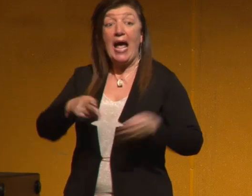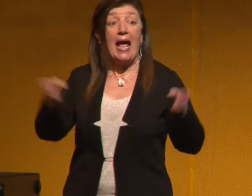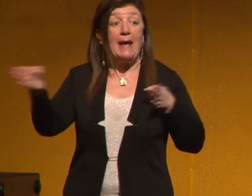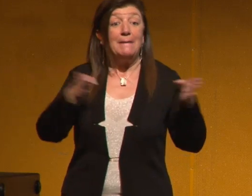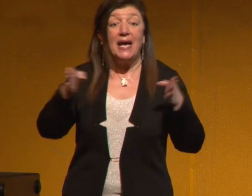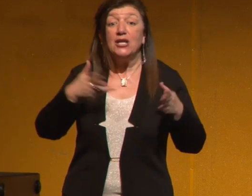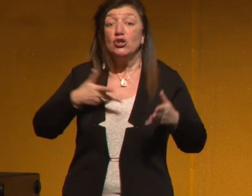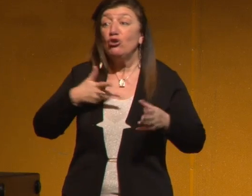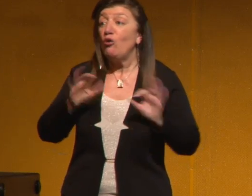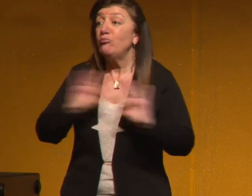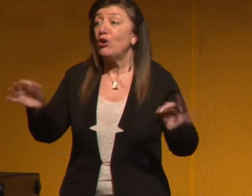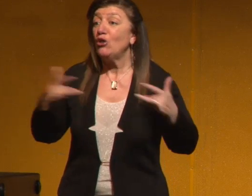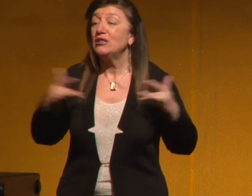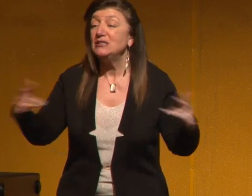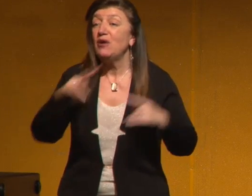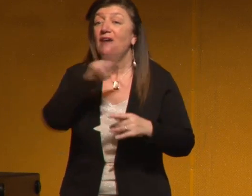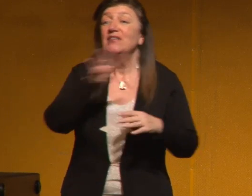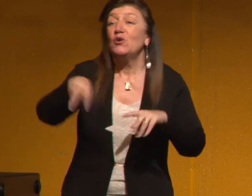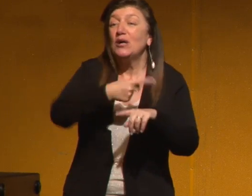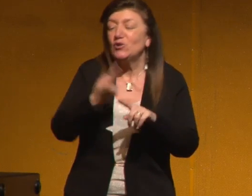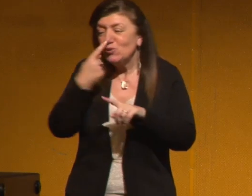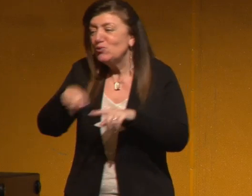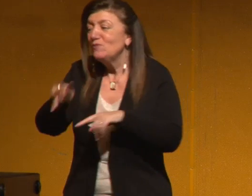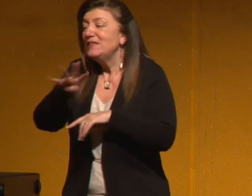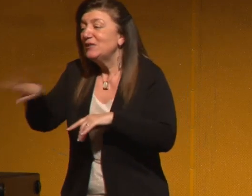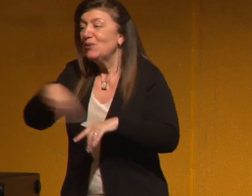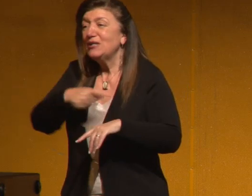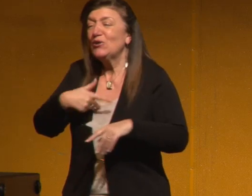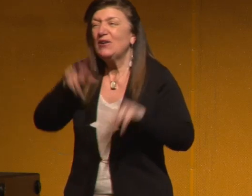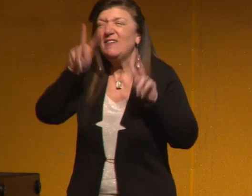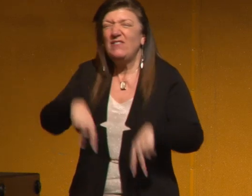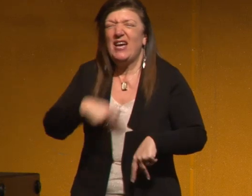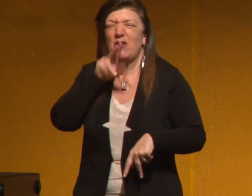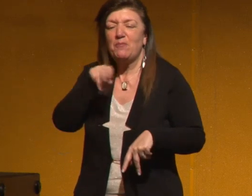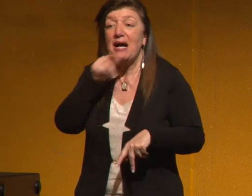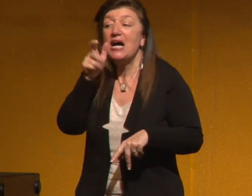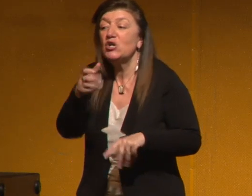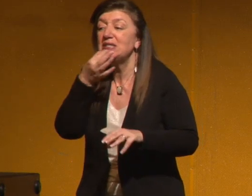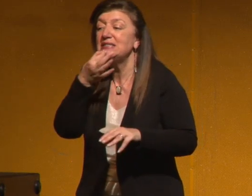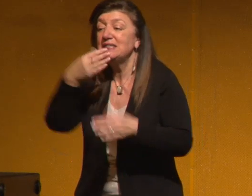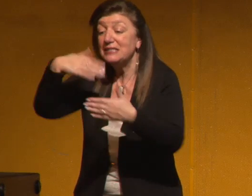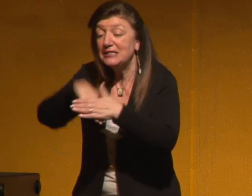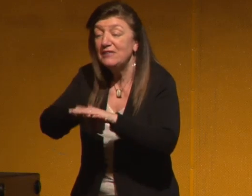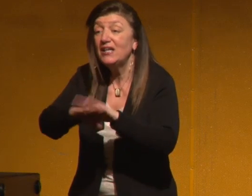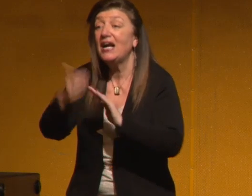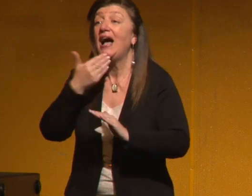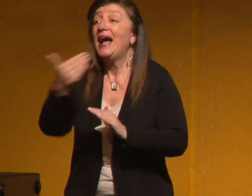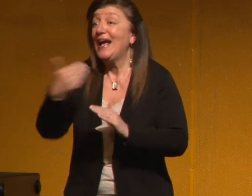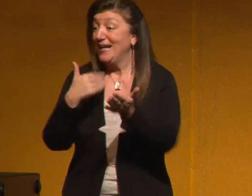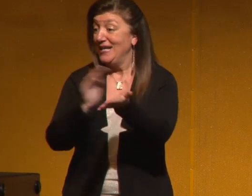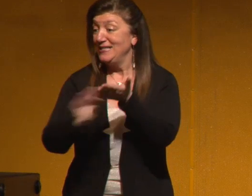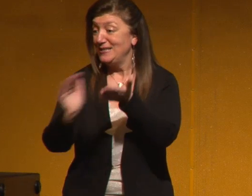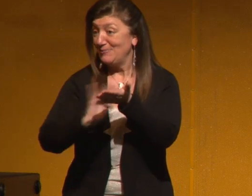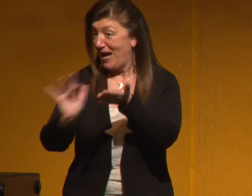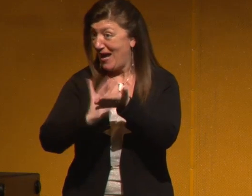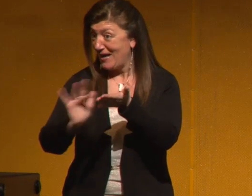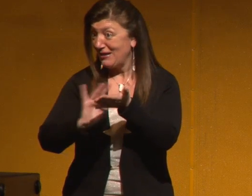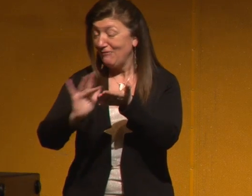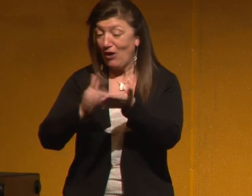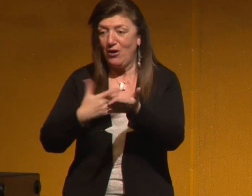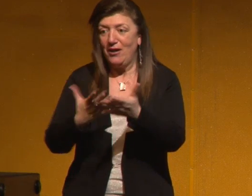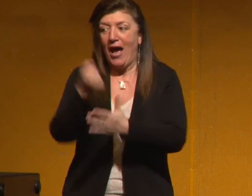24 ore su 24 a portata di mano nel vero senso della parola grazie agli smartphone da cui non ci separiamo